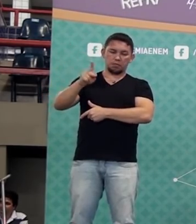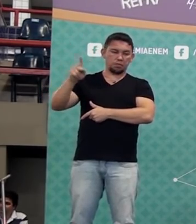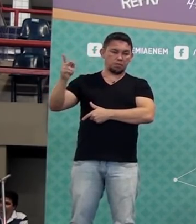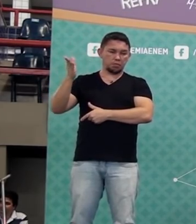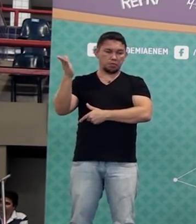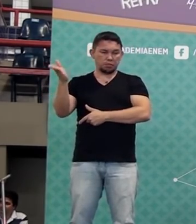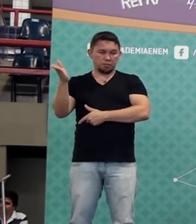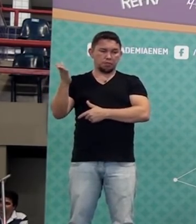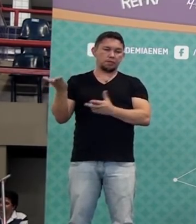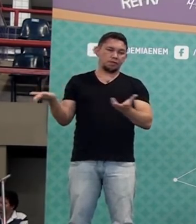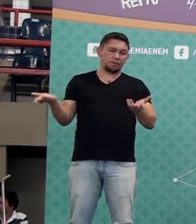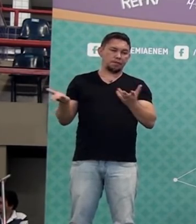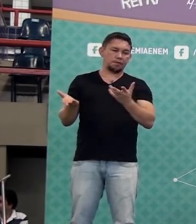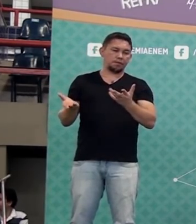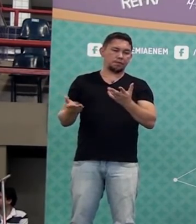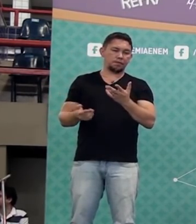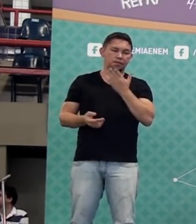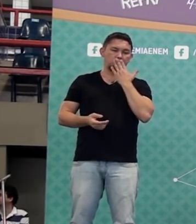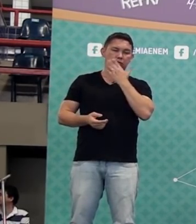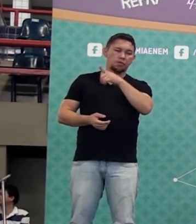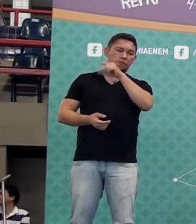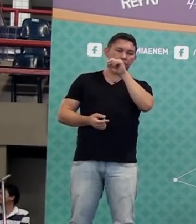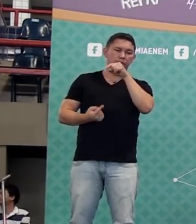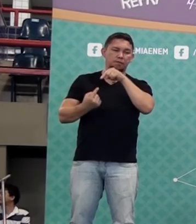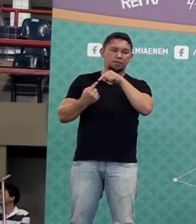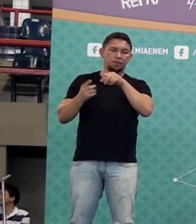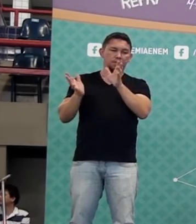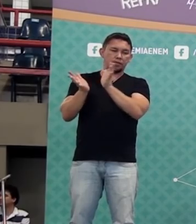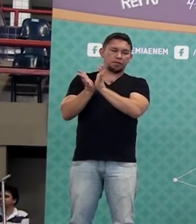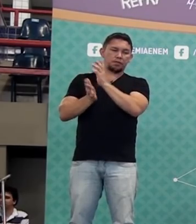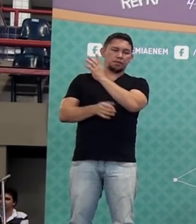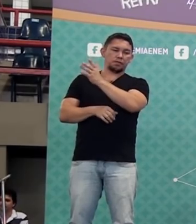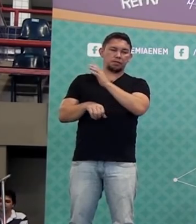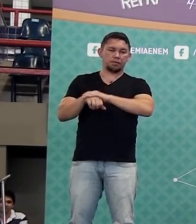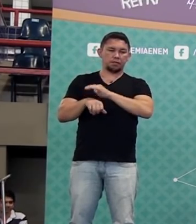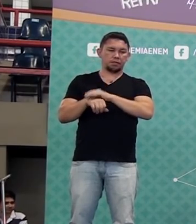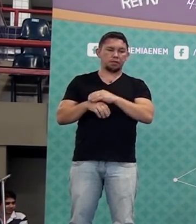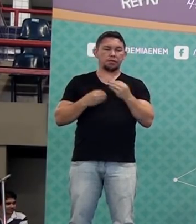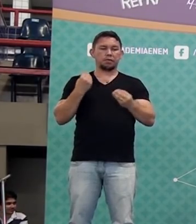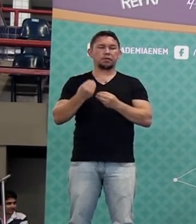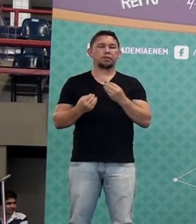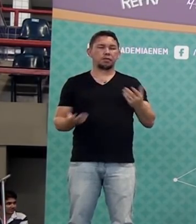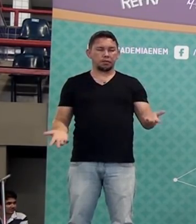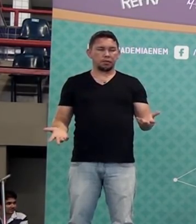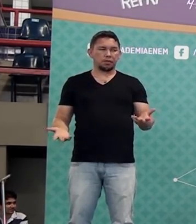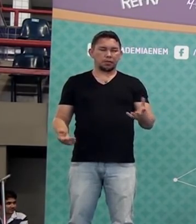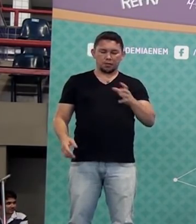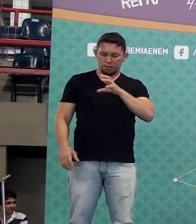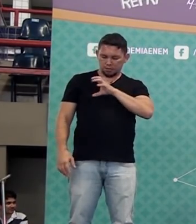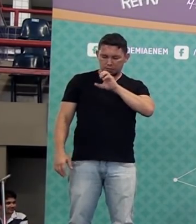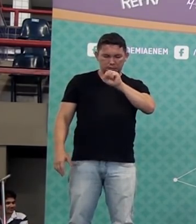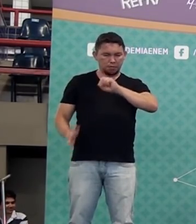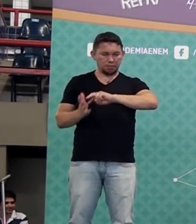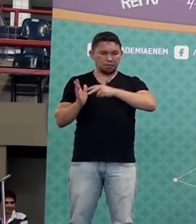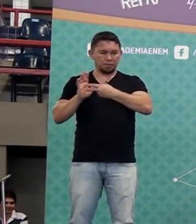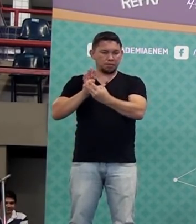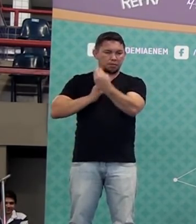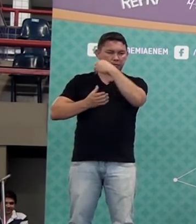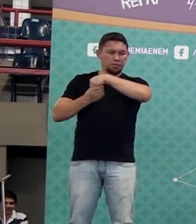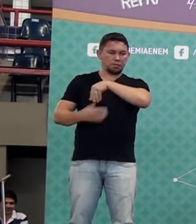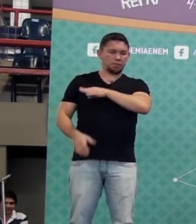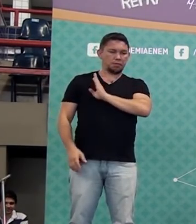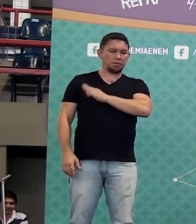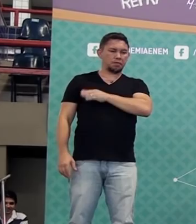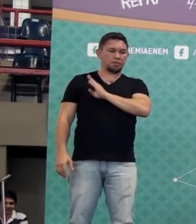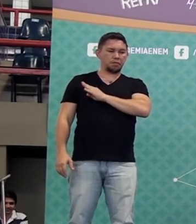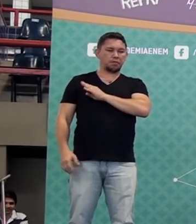seu professor foi um intelectual do nazismo, e quem irá dizer que existe razão nas coisas feitas pelo